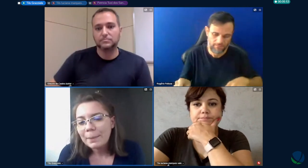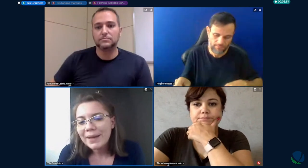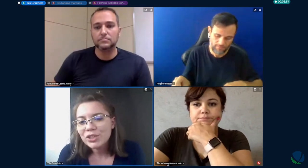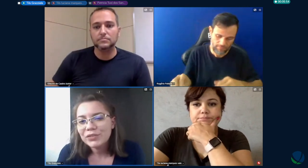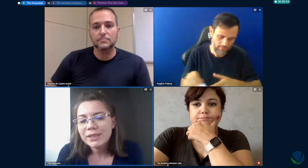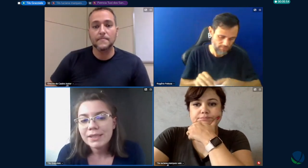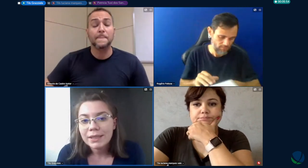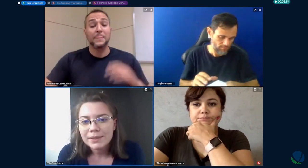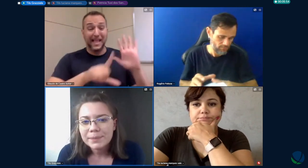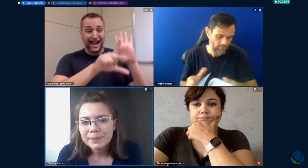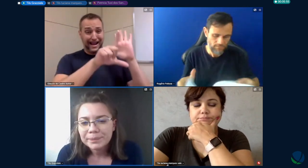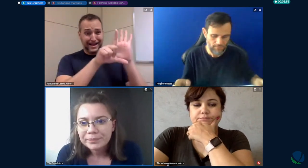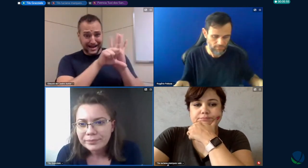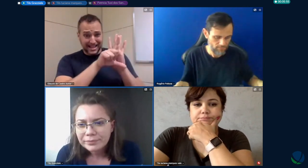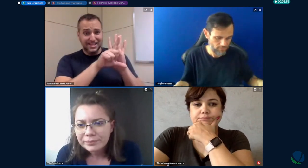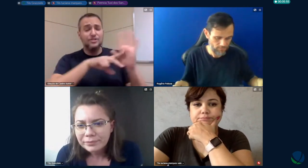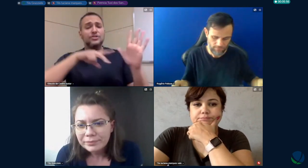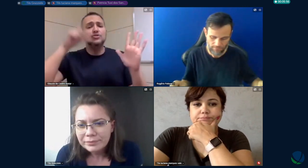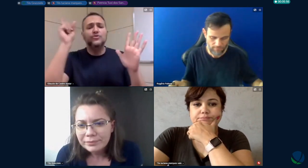Obrigada. Na página